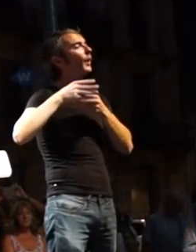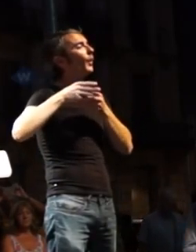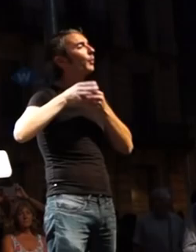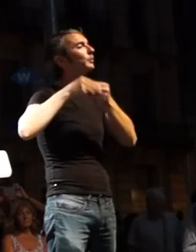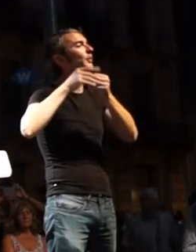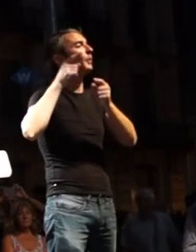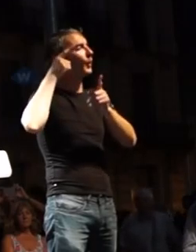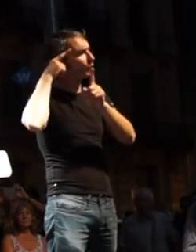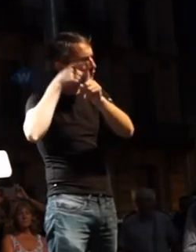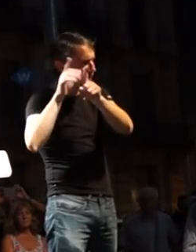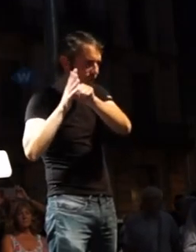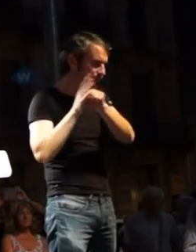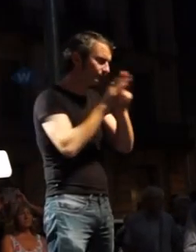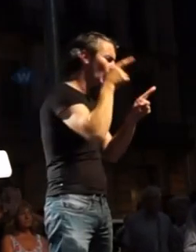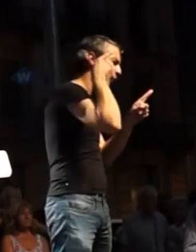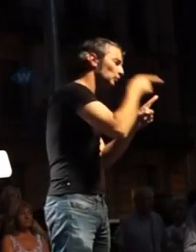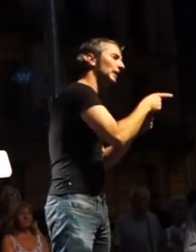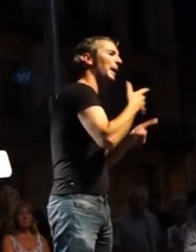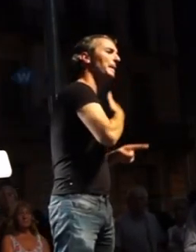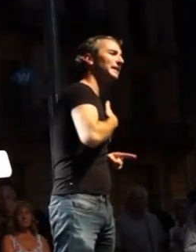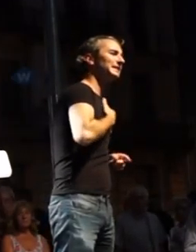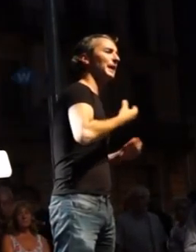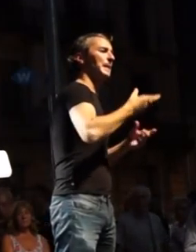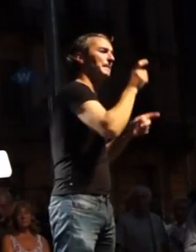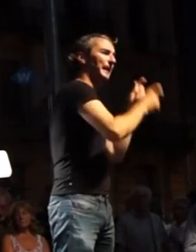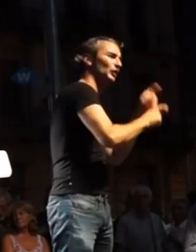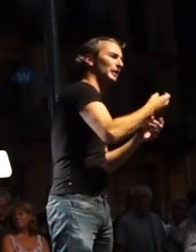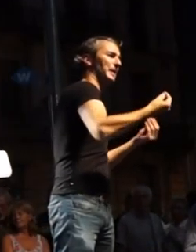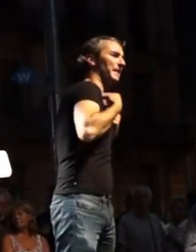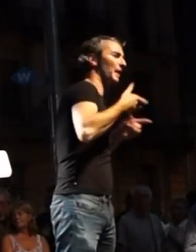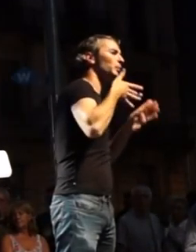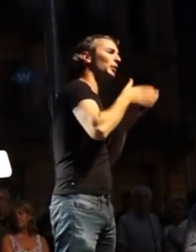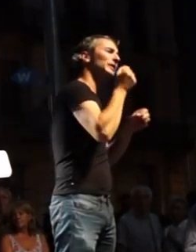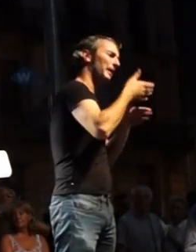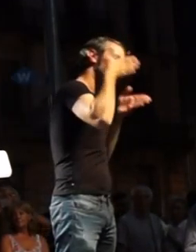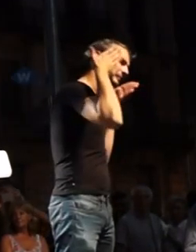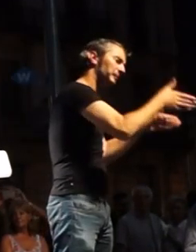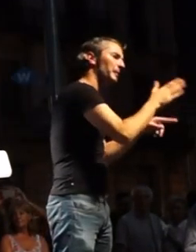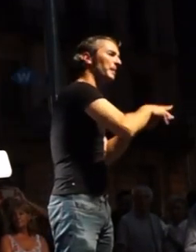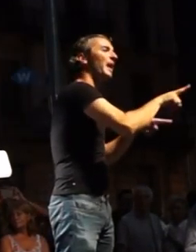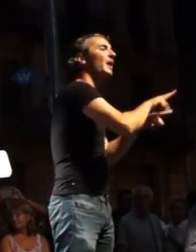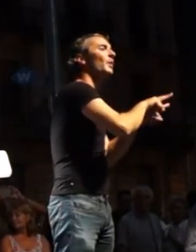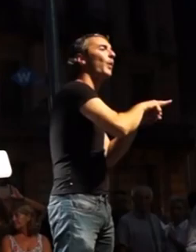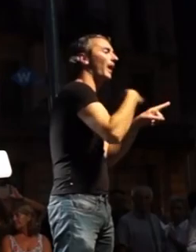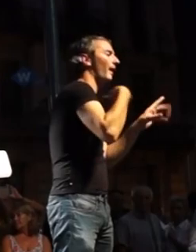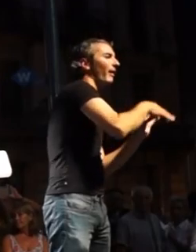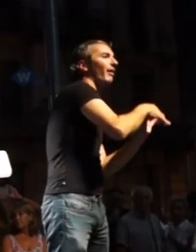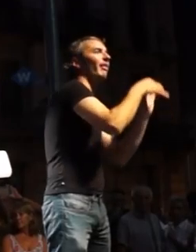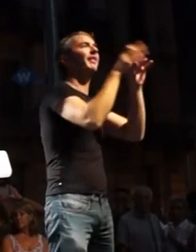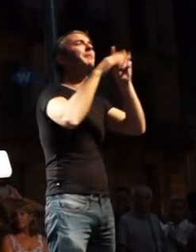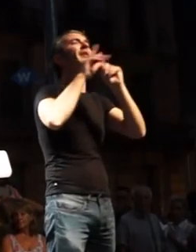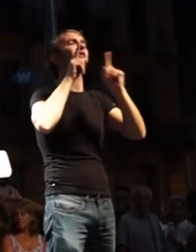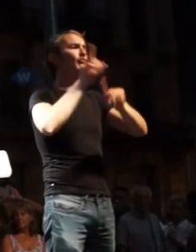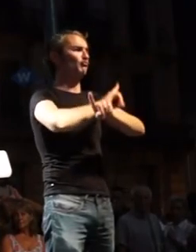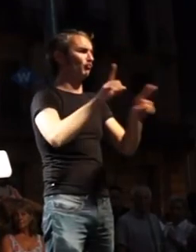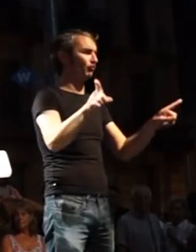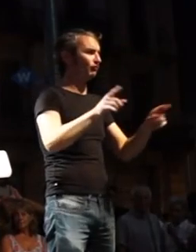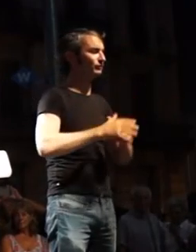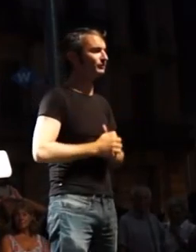interessos del benestar, de les persones i de la vida, perquè hem de treballar perquè la vida deixi de ser un mitjà per esdevenir veritablement un fi.